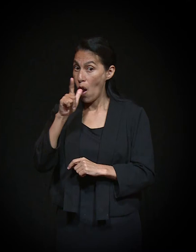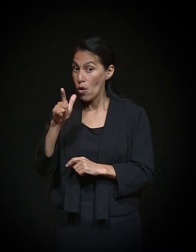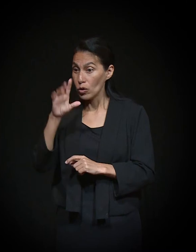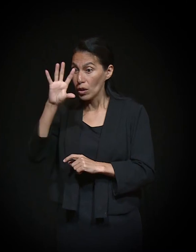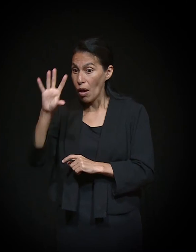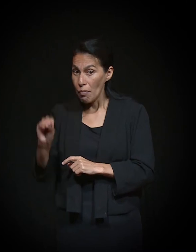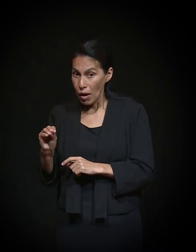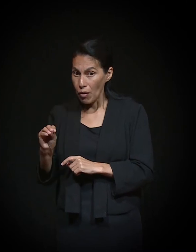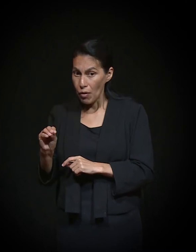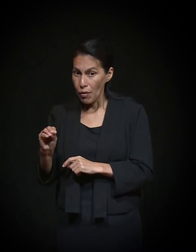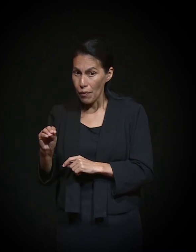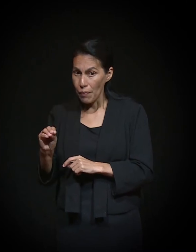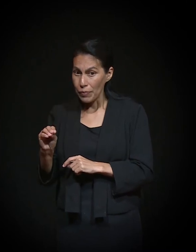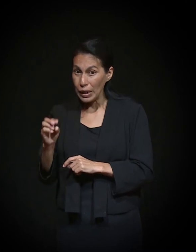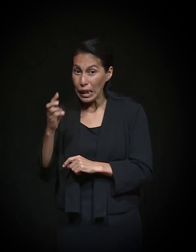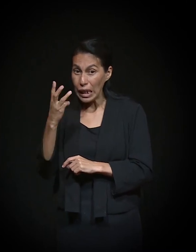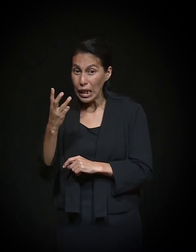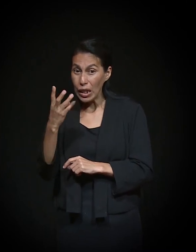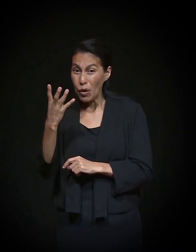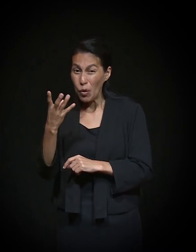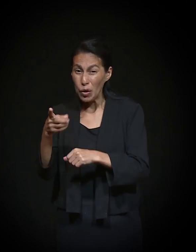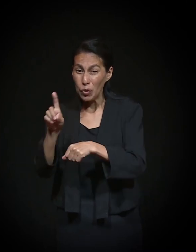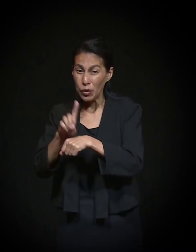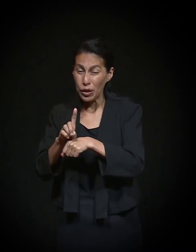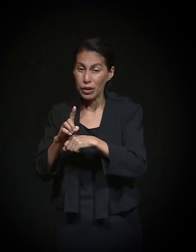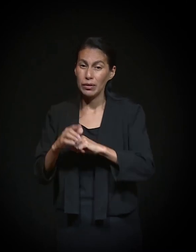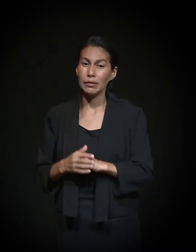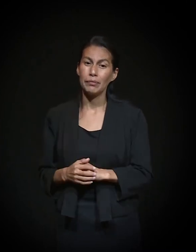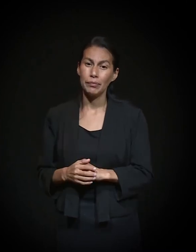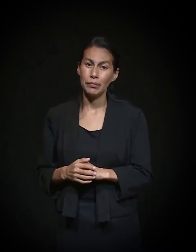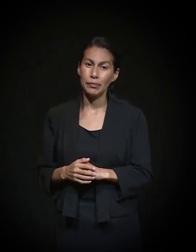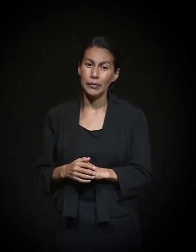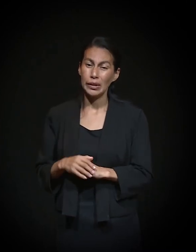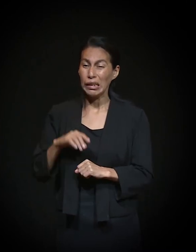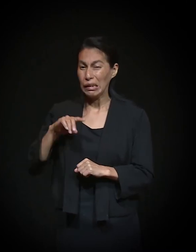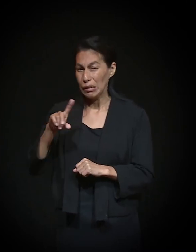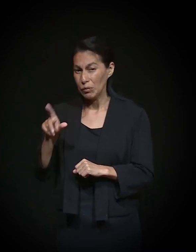Se fue la luz primero de 3 o 4 días.